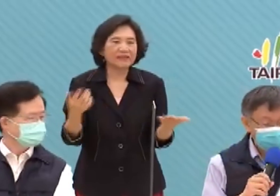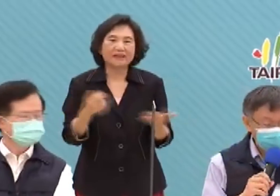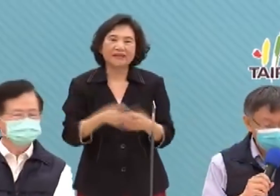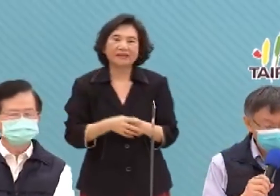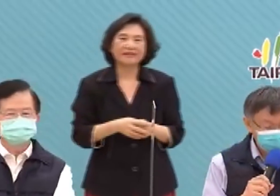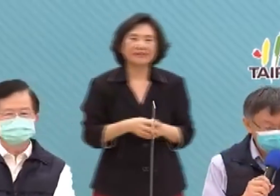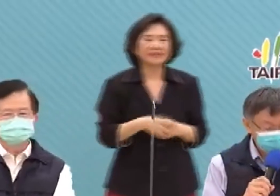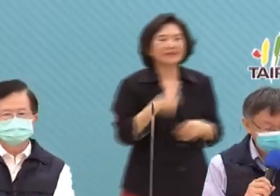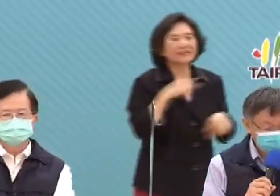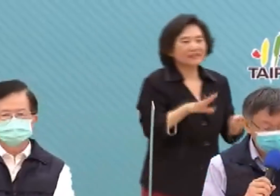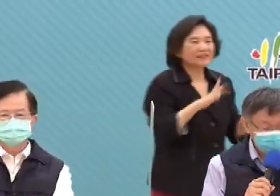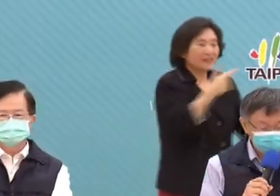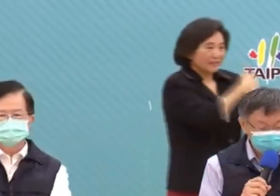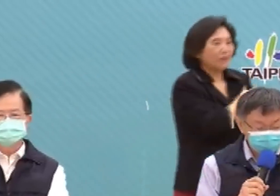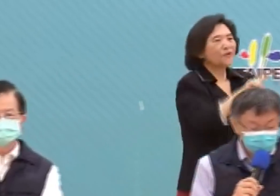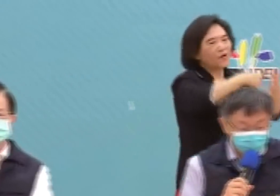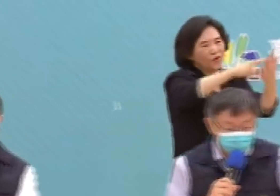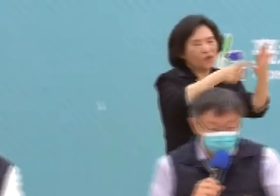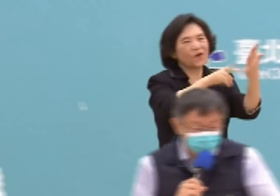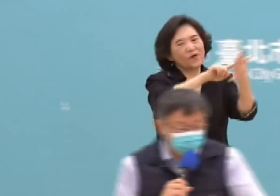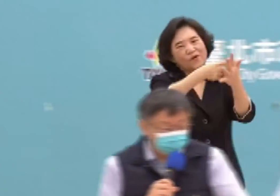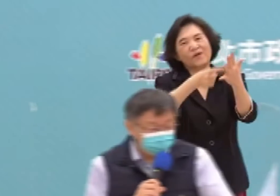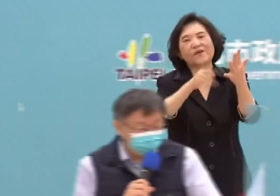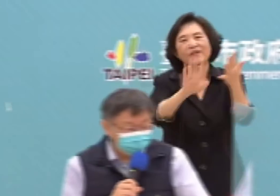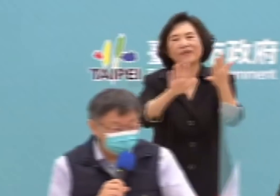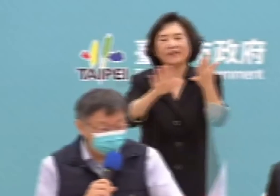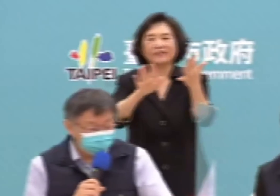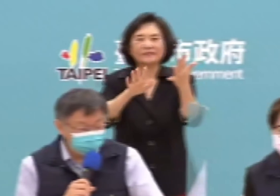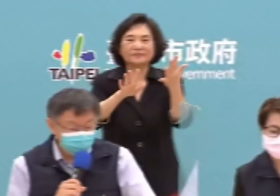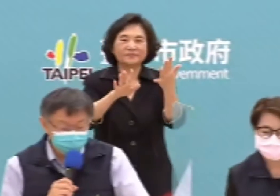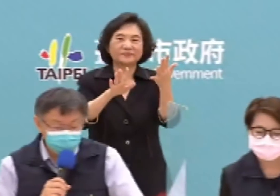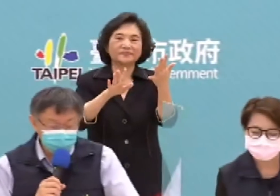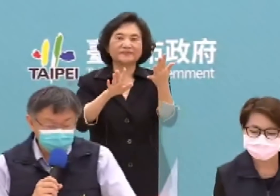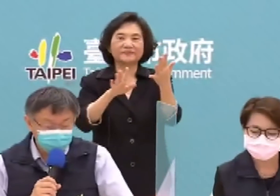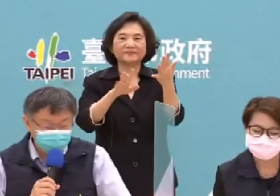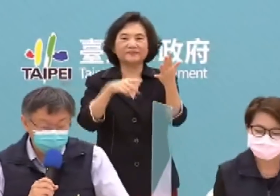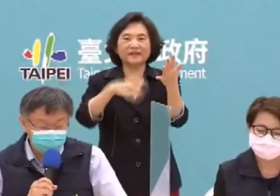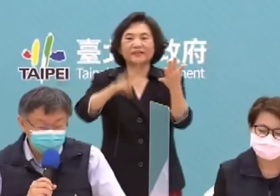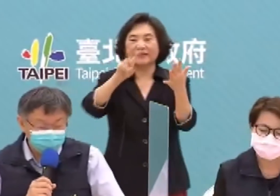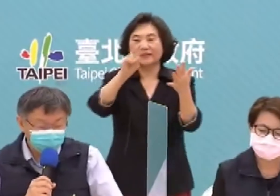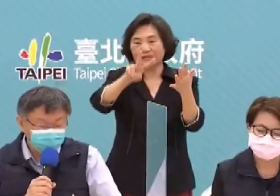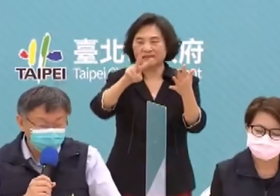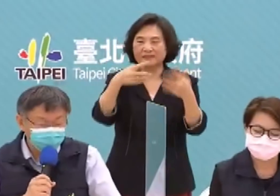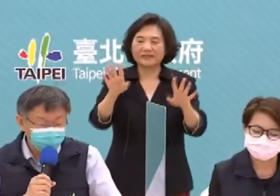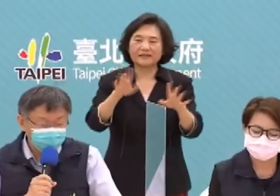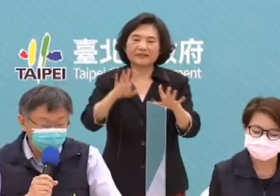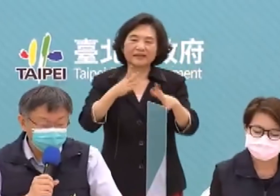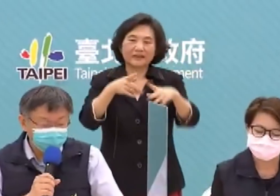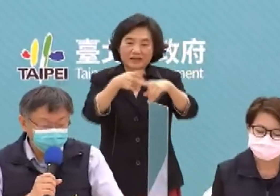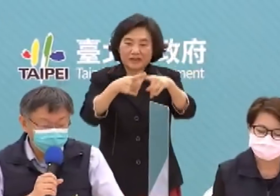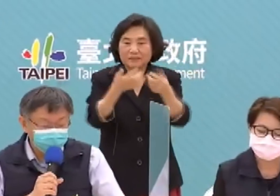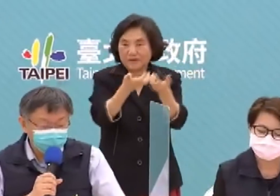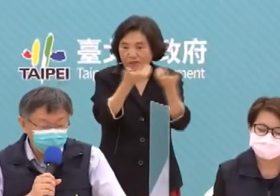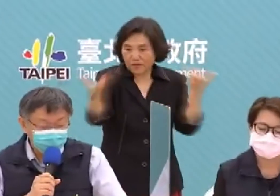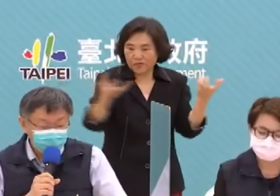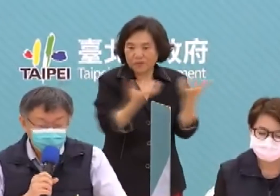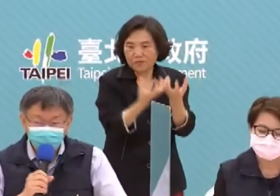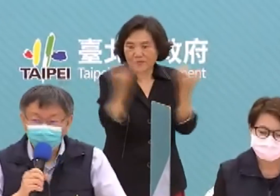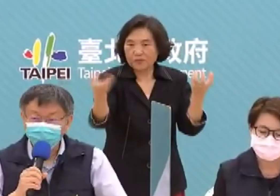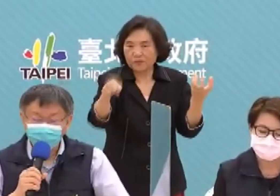那我们打疫苗还是有顺序的，刚才讲过，哦，再来22000剂，哦，大概还是一半是要花在这